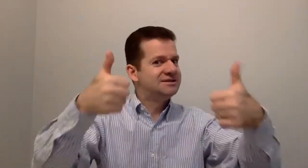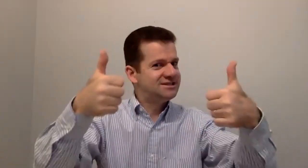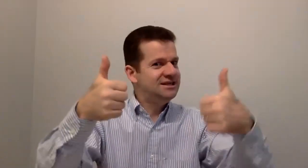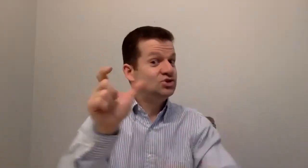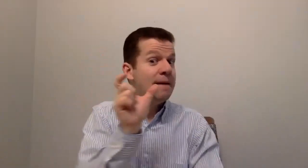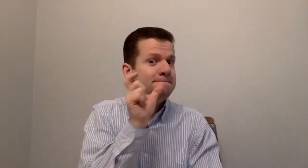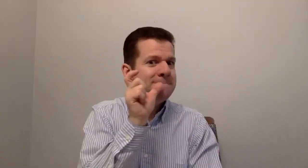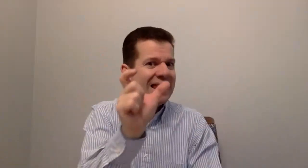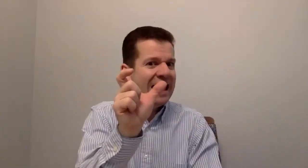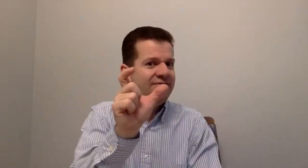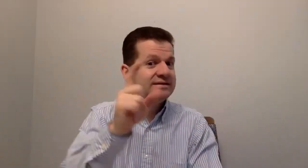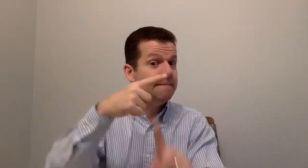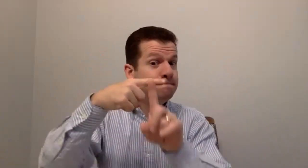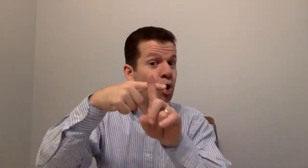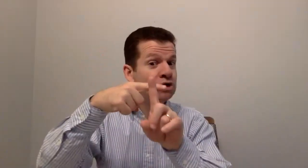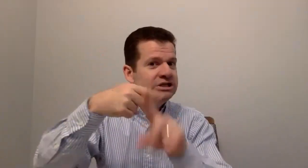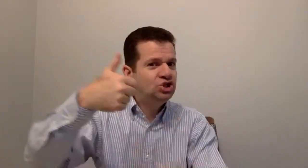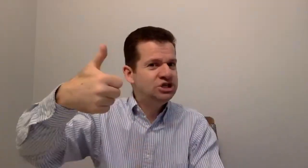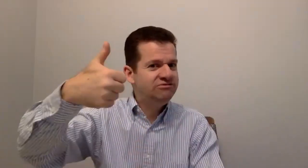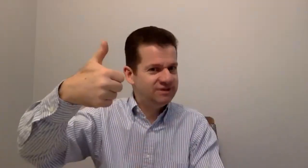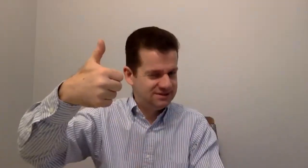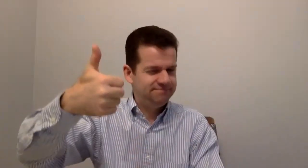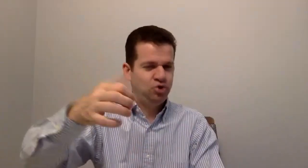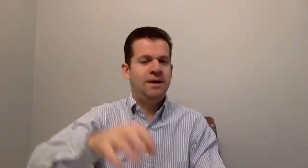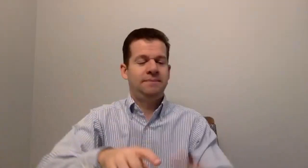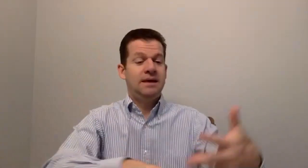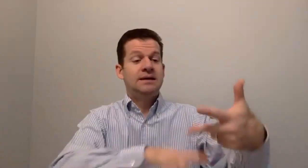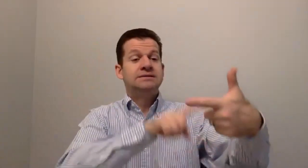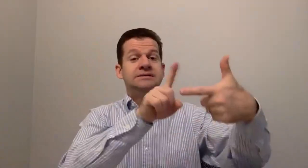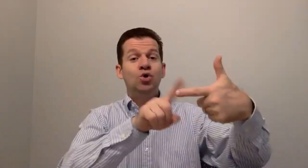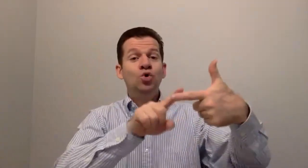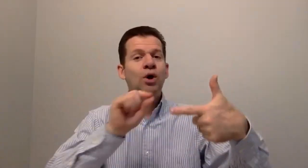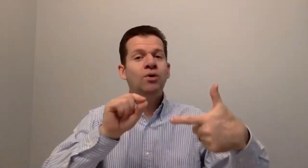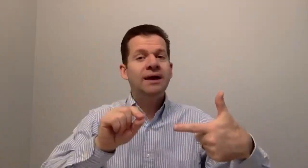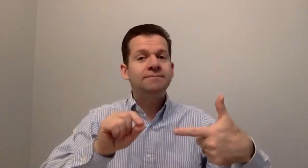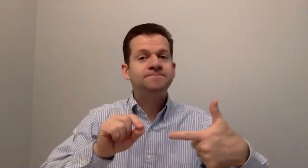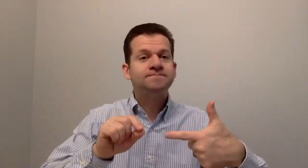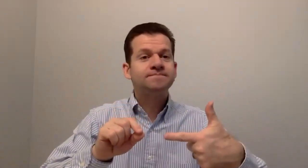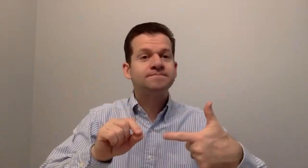Palavras, isso. Palavras positivas. Muito bem. Segundo é o quê?